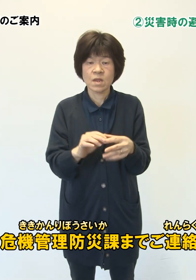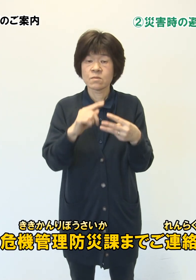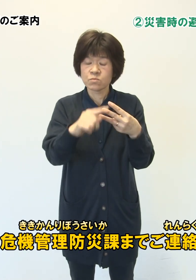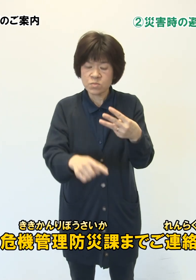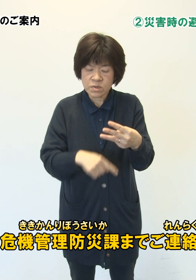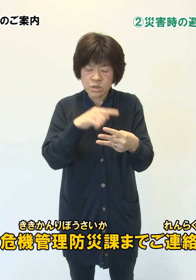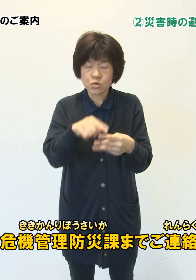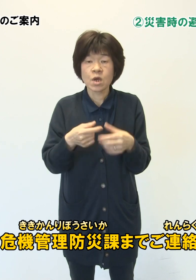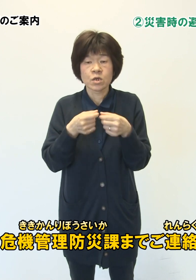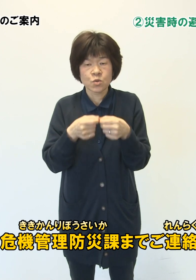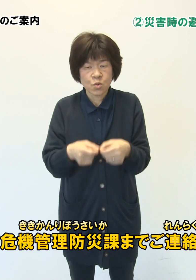ください。